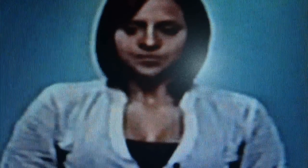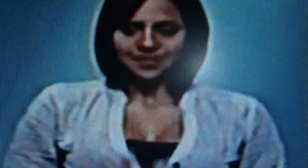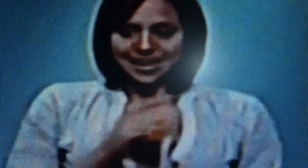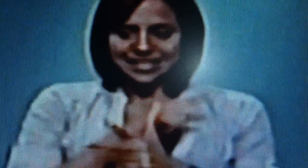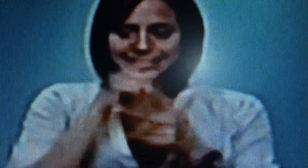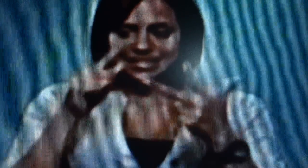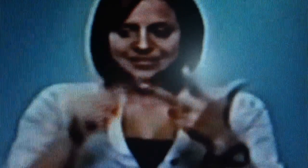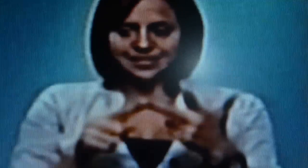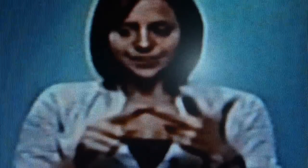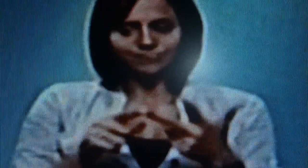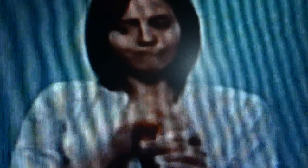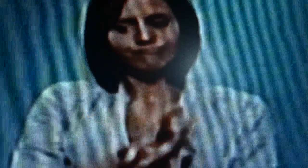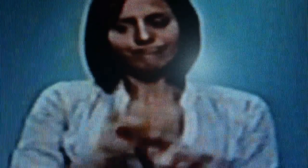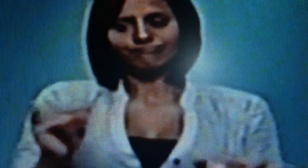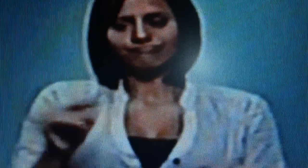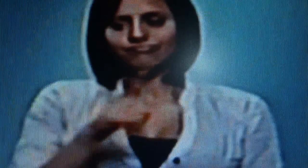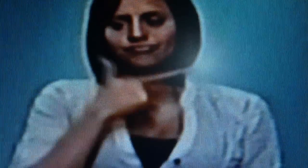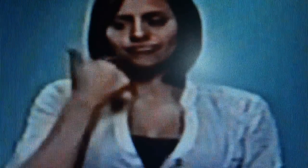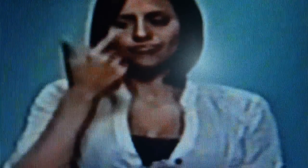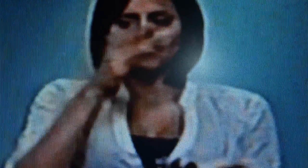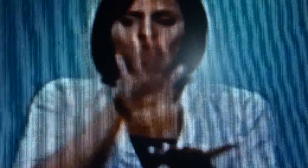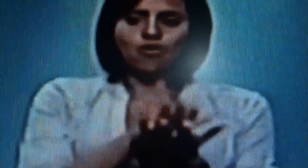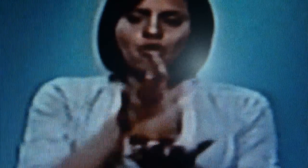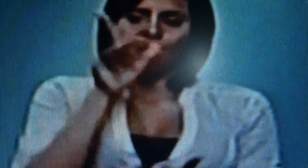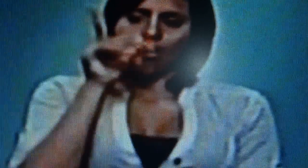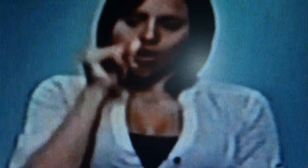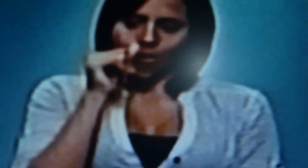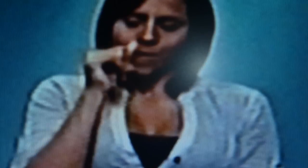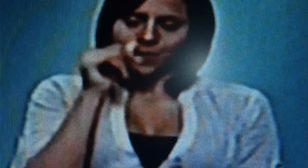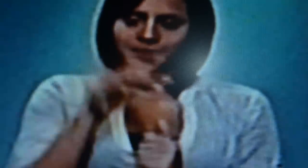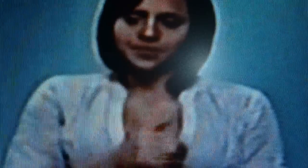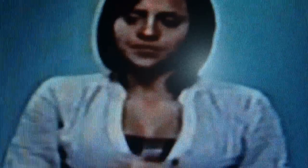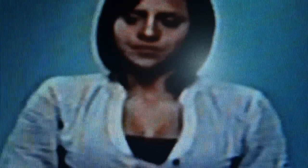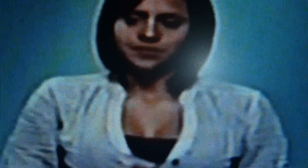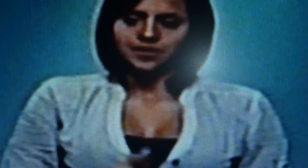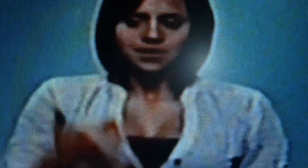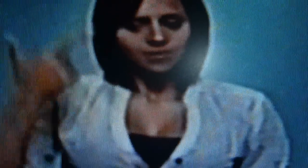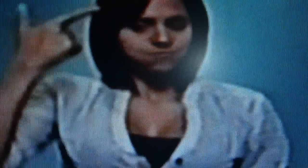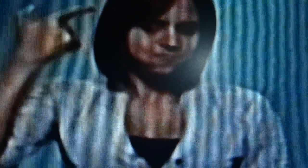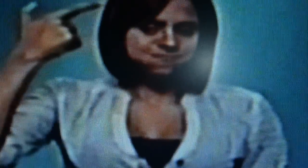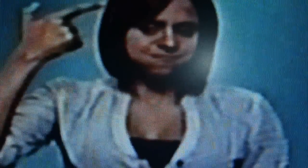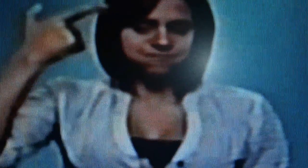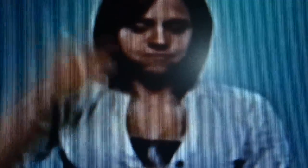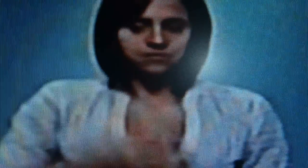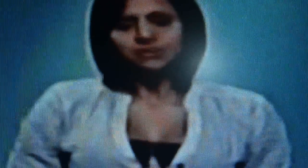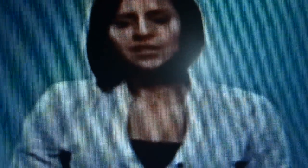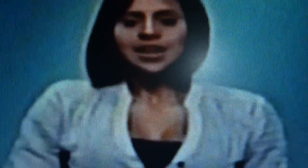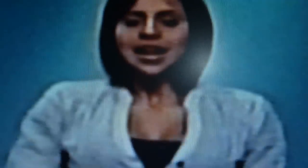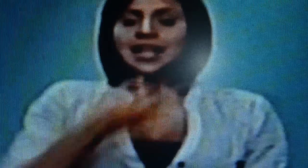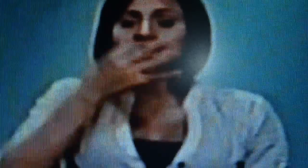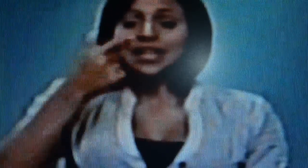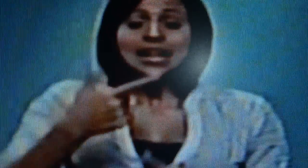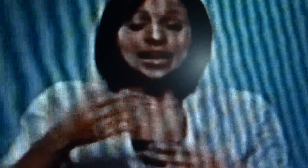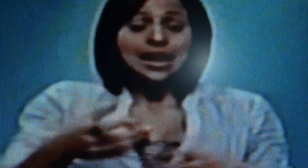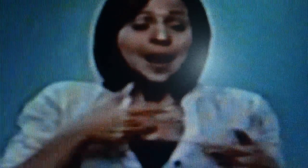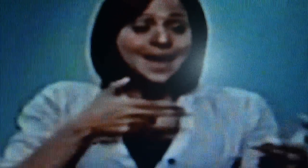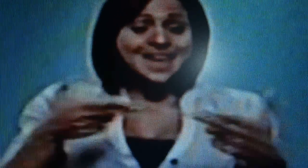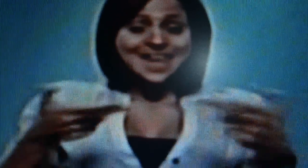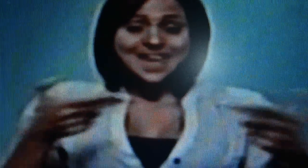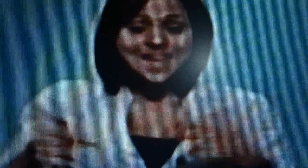que mató a... Prácticamente recibió una cabeza al tiro. La tarde del tiroteo, otros corrieron con suerte